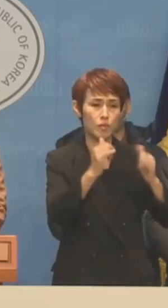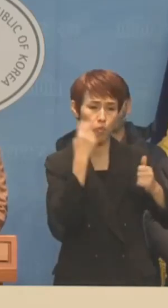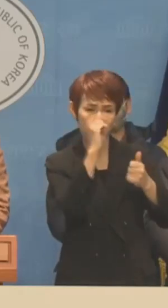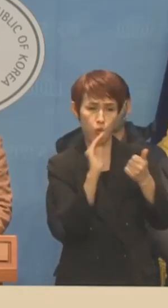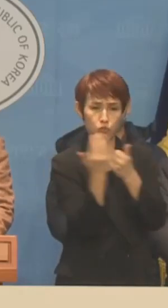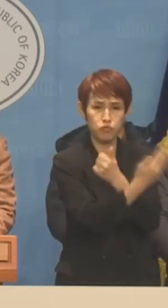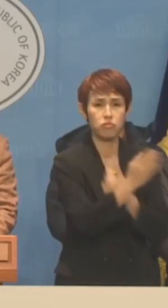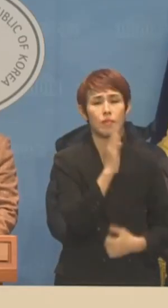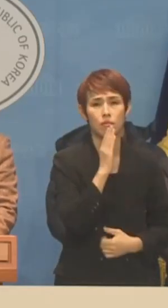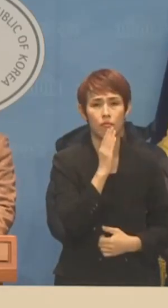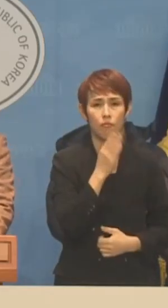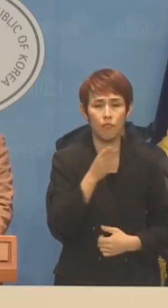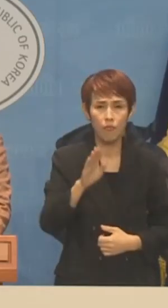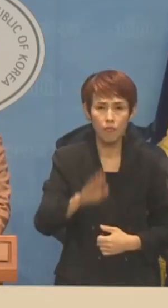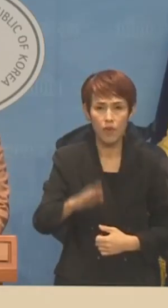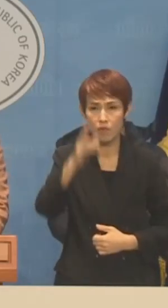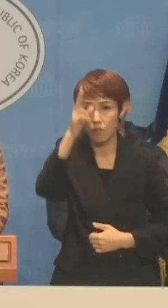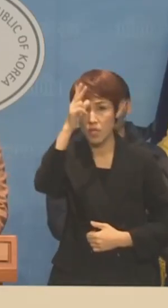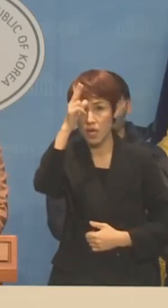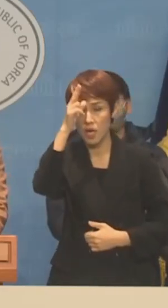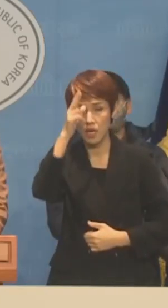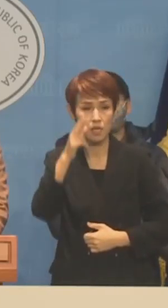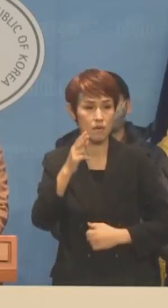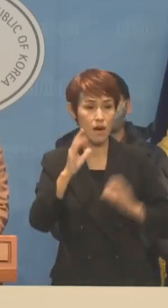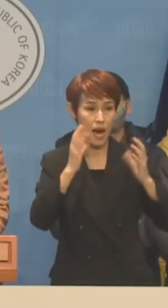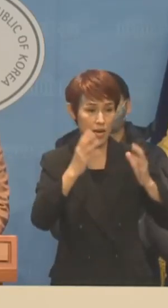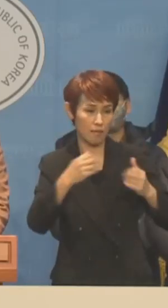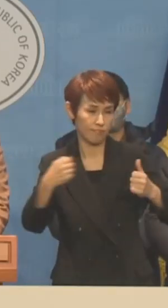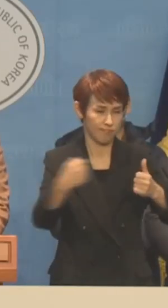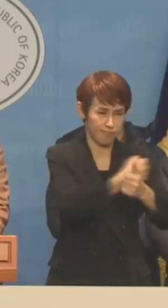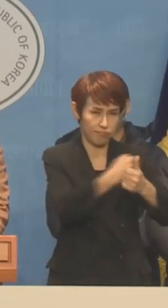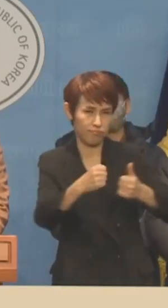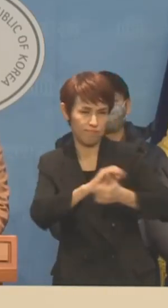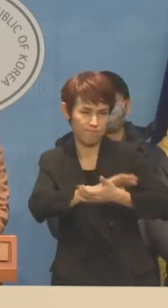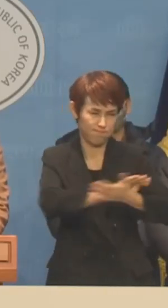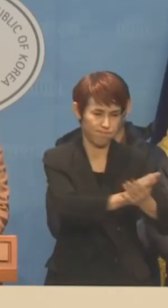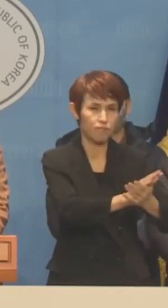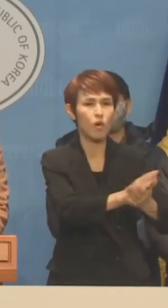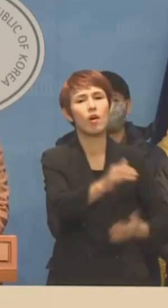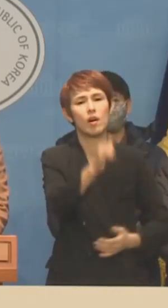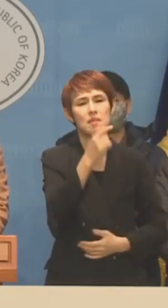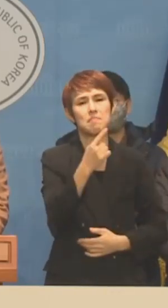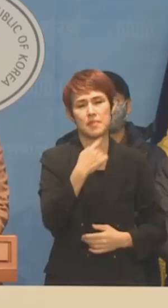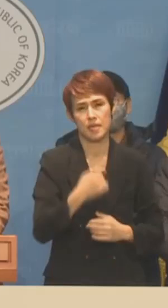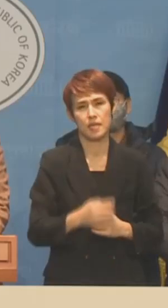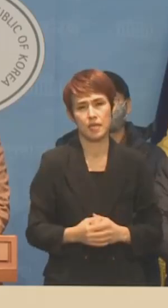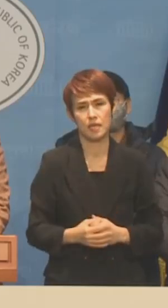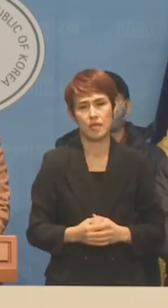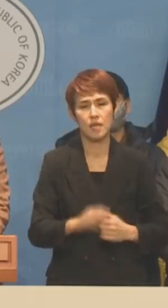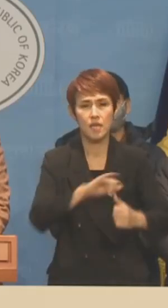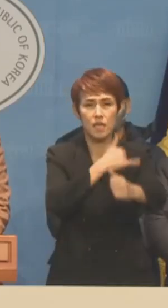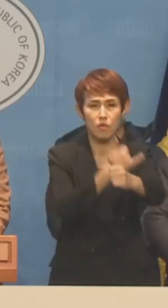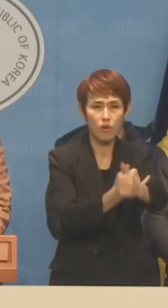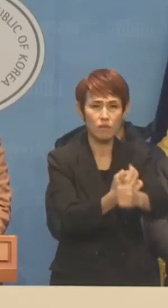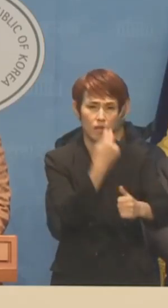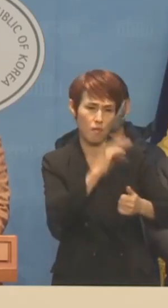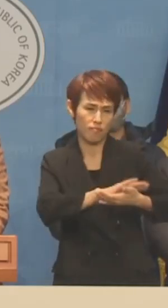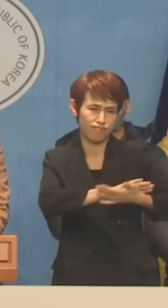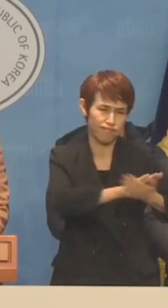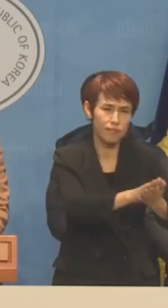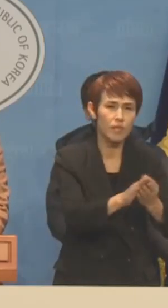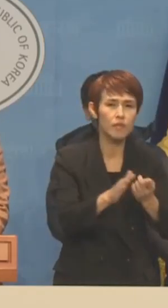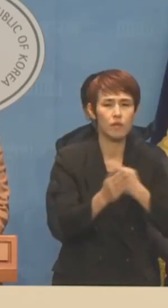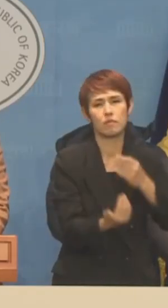저버리고 공권력으로 아이들에게 학대와 폭력을 행사하며 인권과 생명을 짓밟은